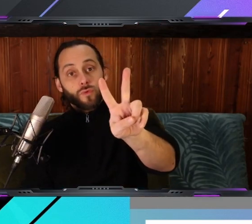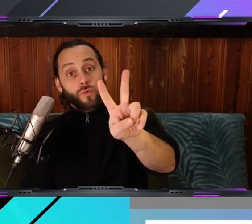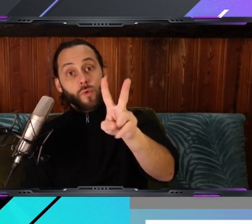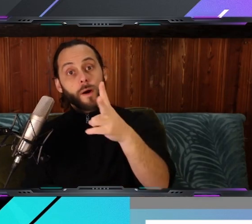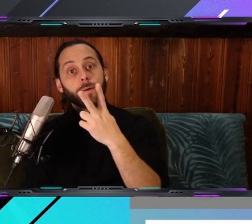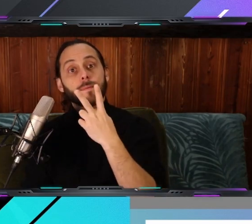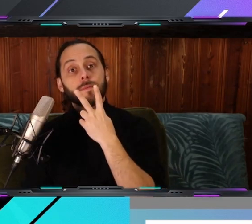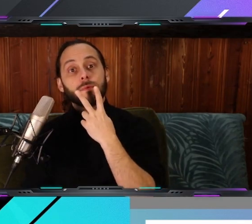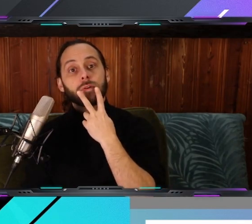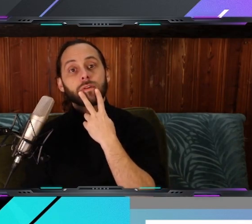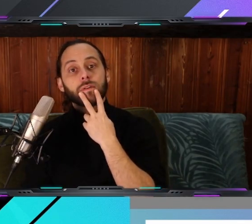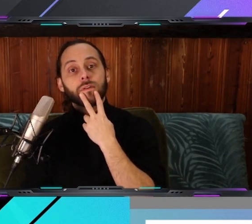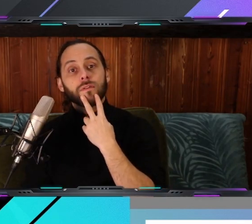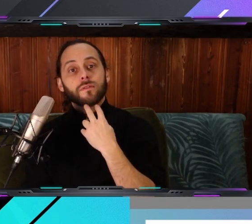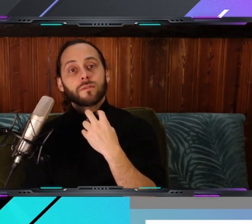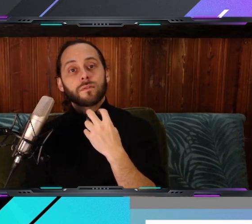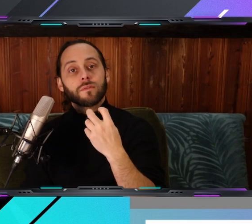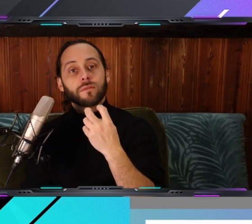Donc 2 doigts. Hein.